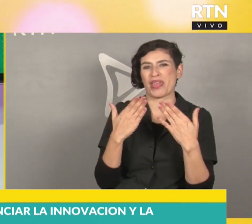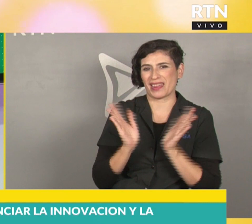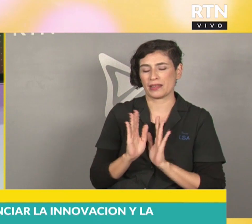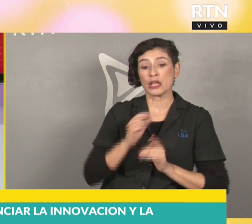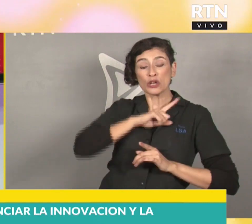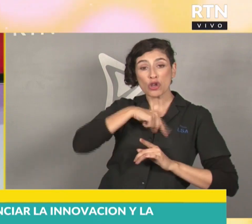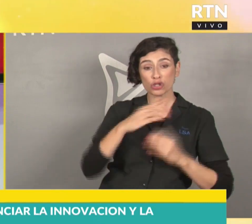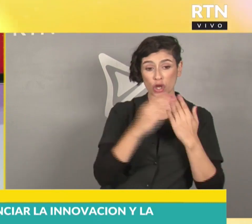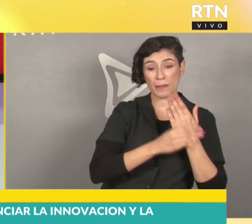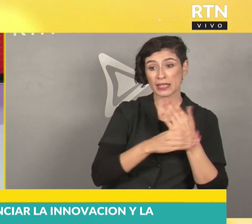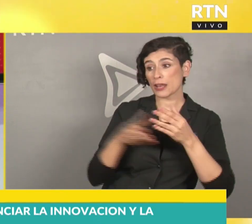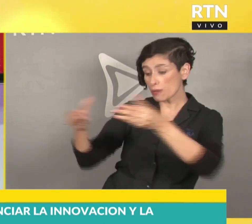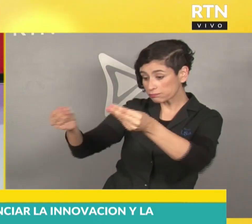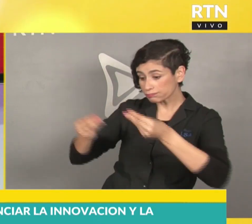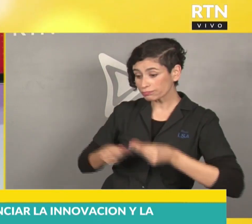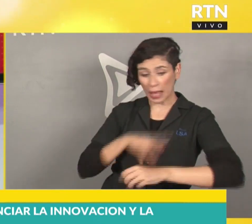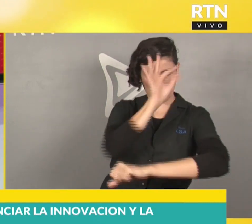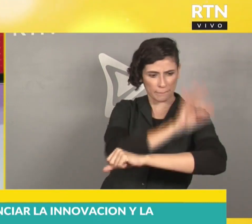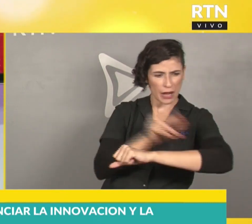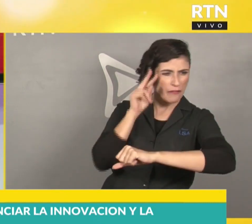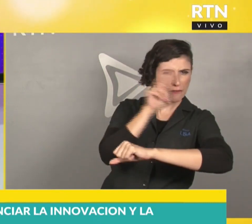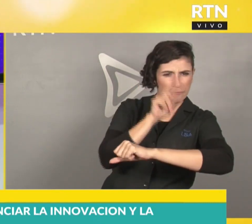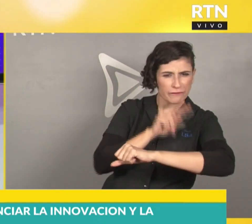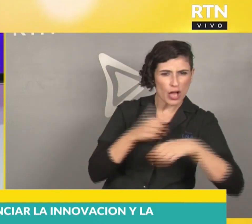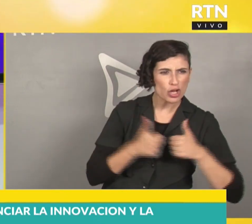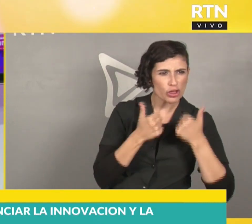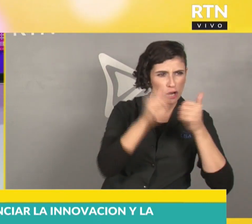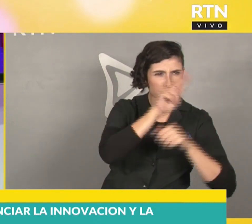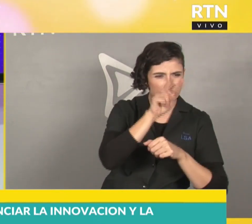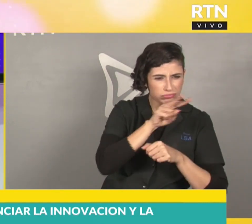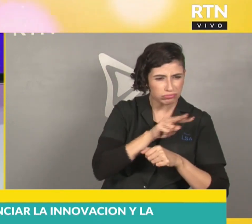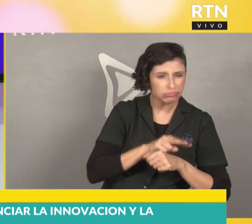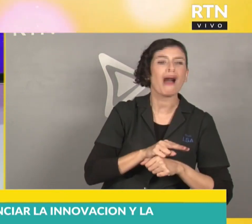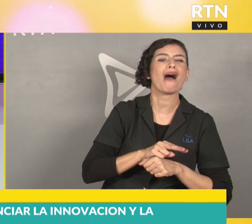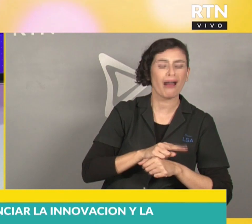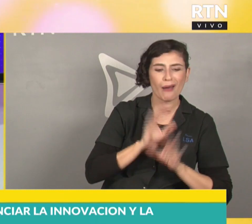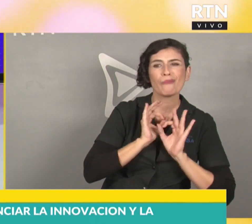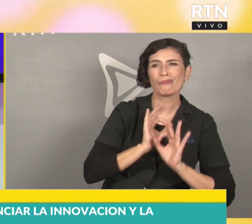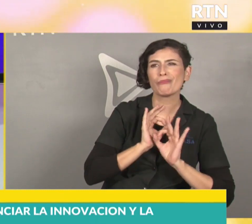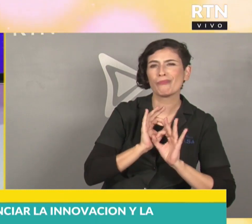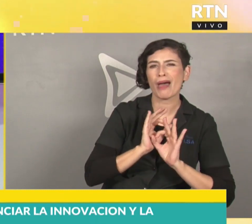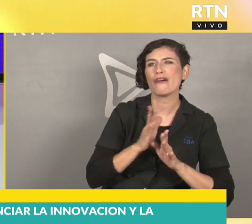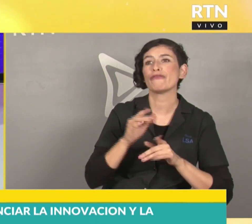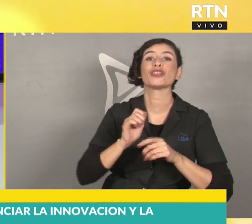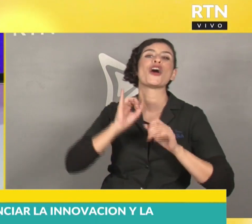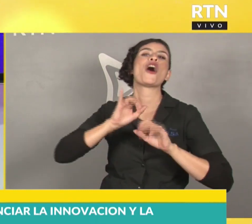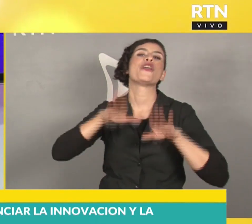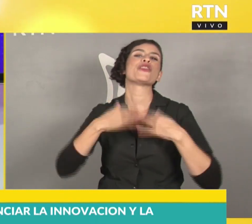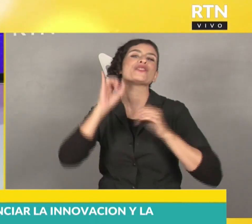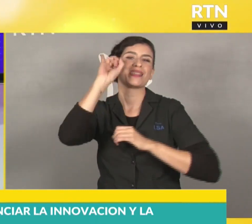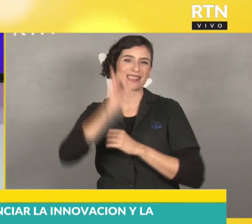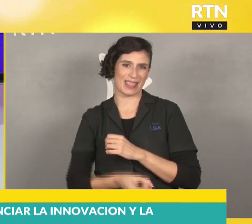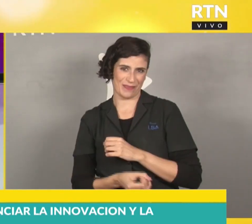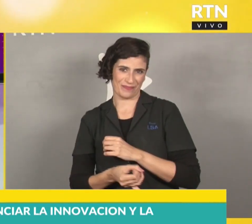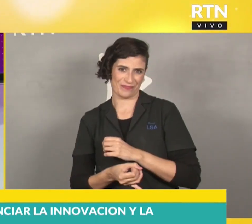información, que esté habilitado o en proceso real de habilitación, y que después que esté el proyecto bajo alguna de las dimensiones